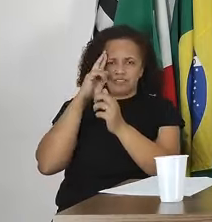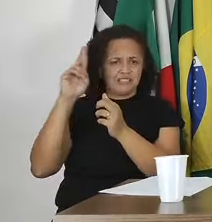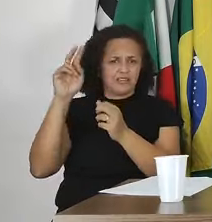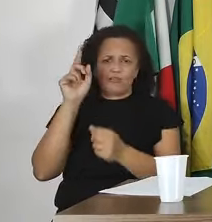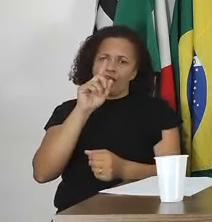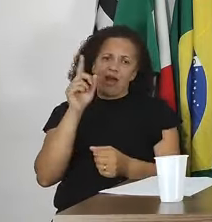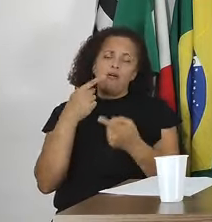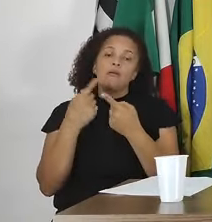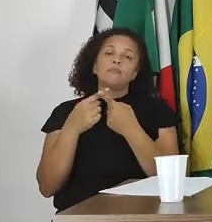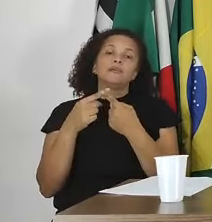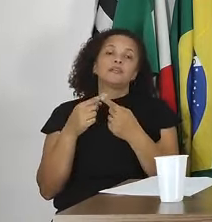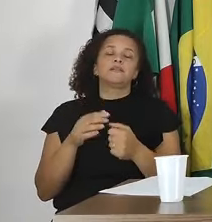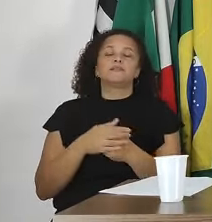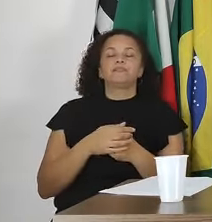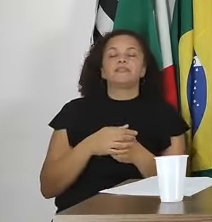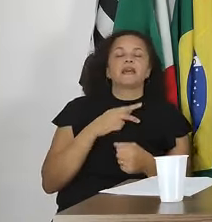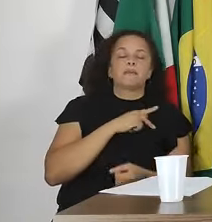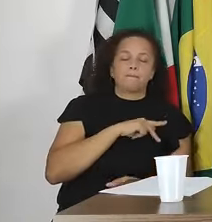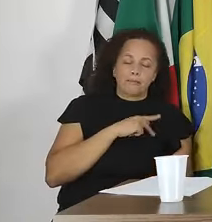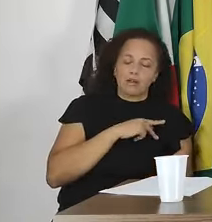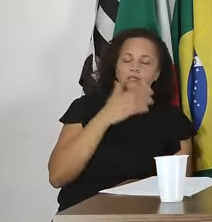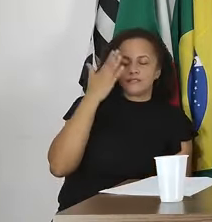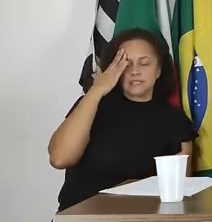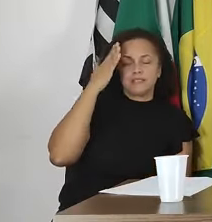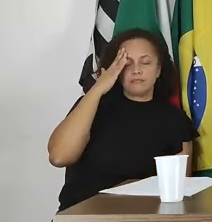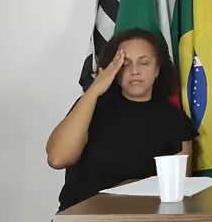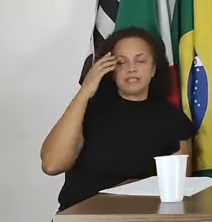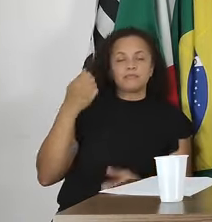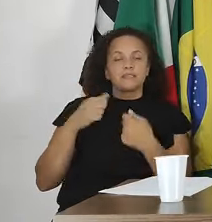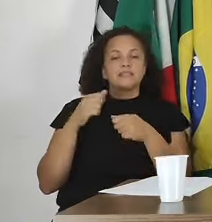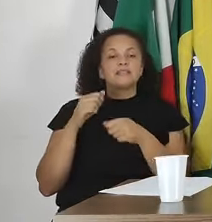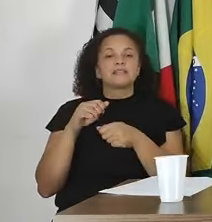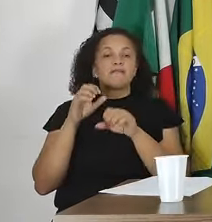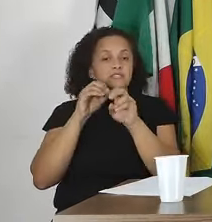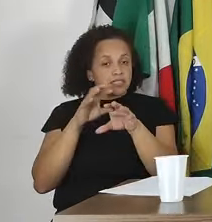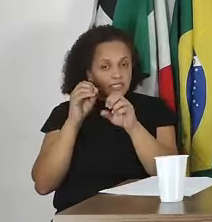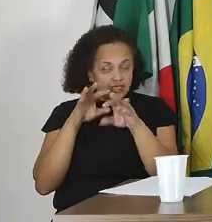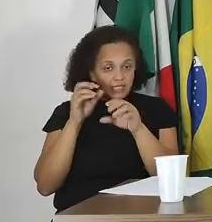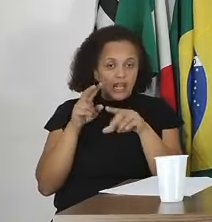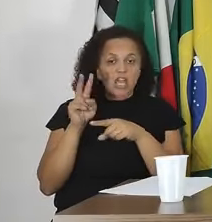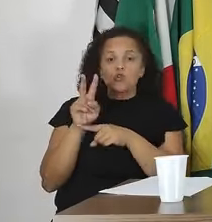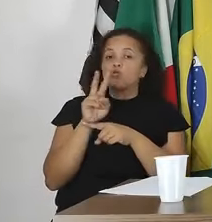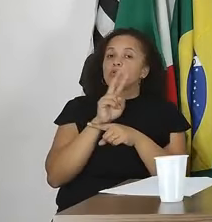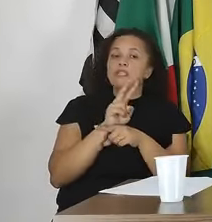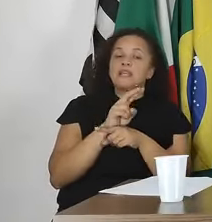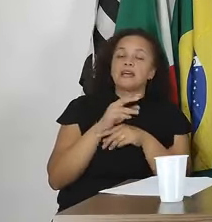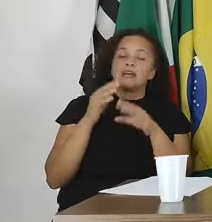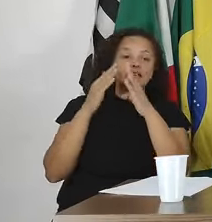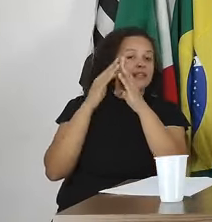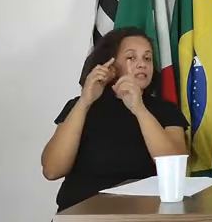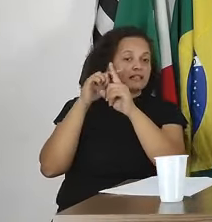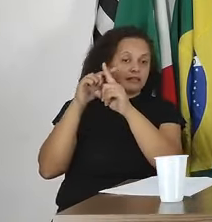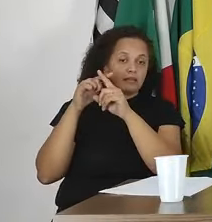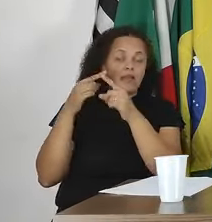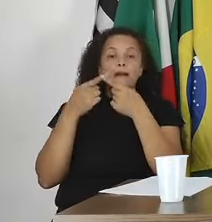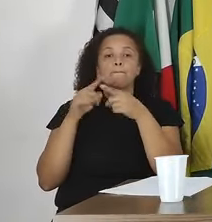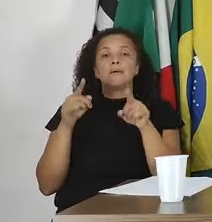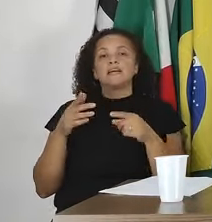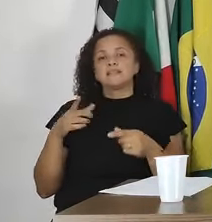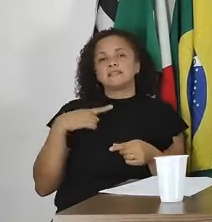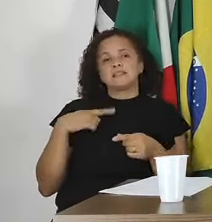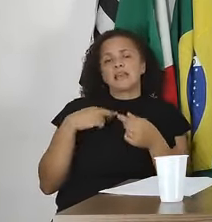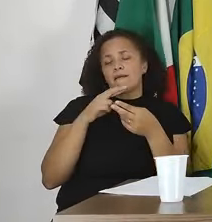era ensinar, era cuidar das igrejas. Muitos cristãos hoje estão sentados nas igrejas e não sabem